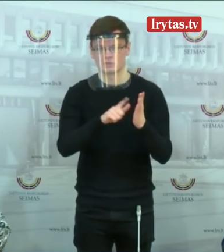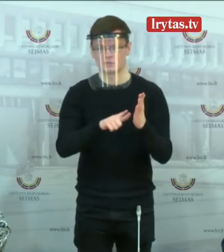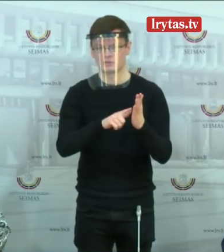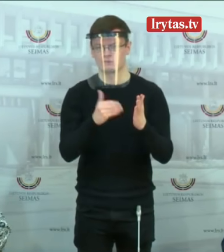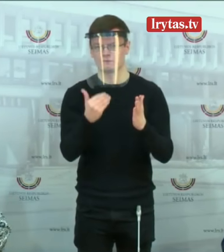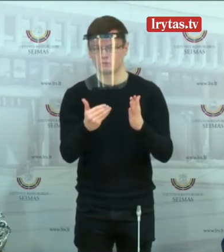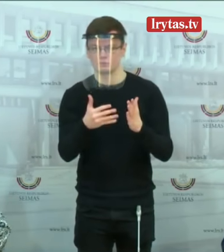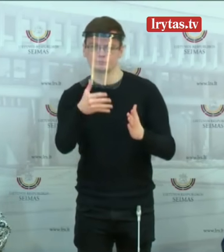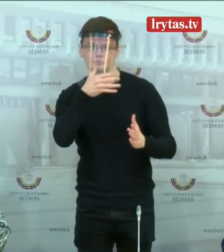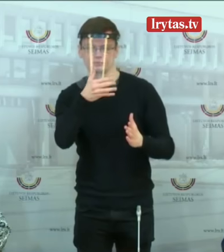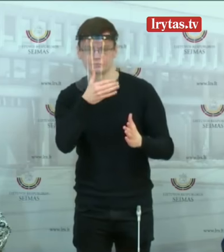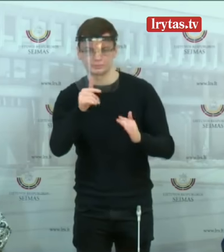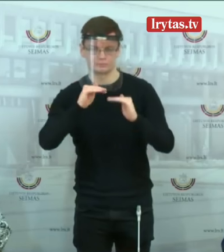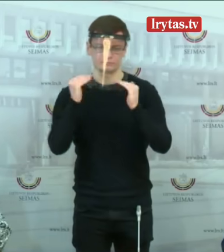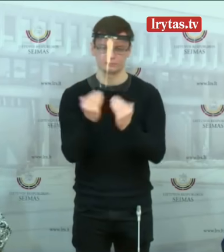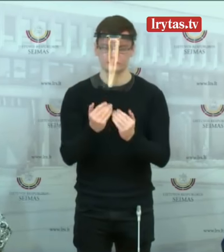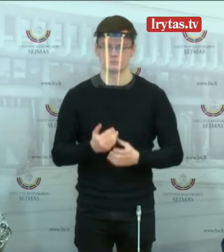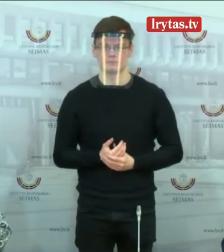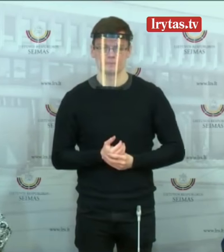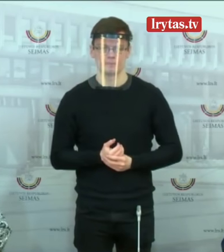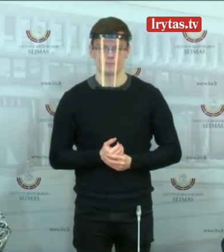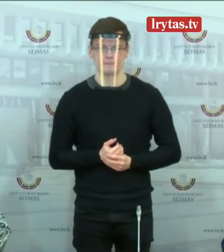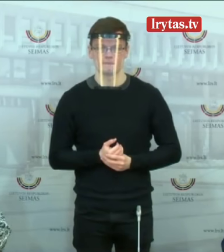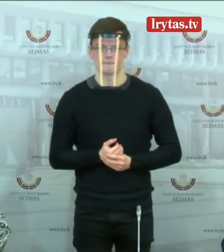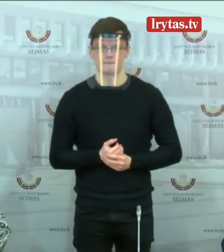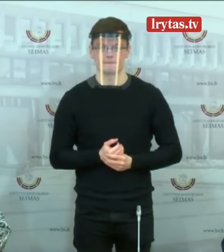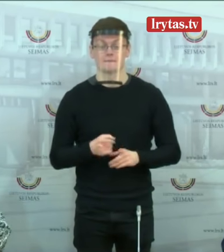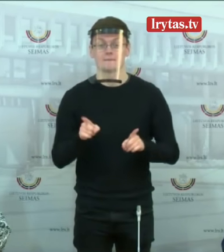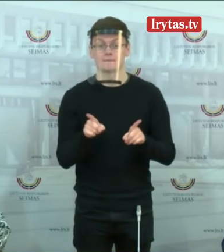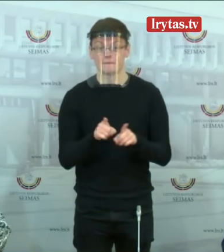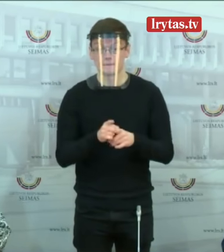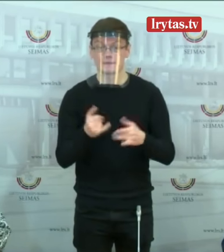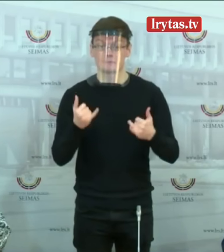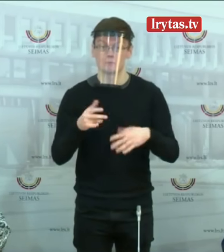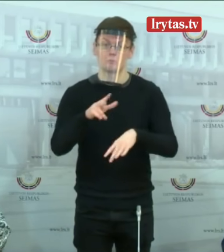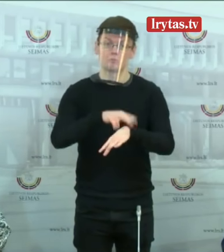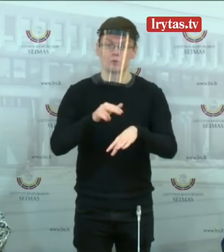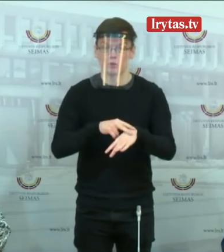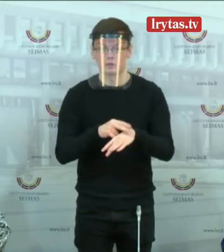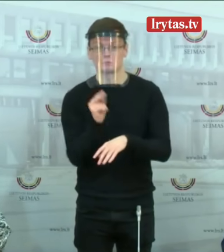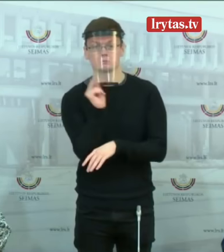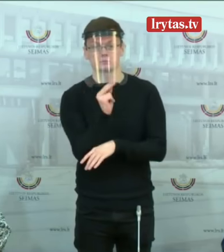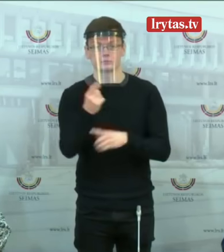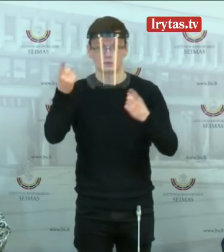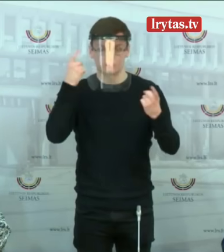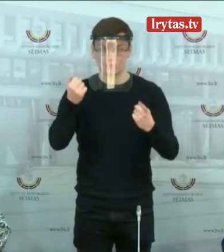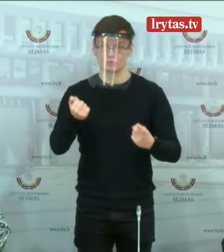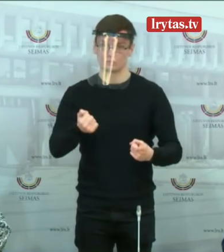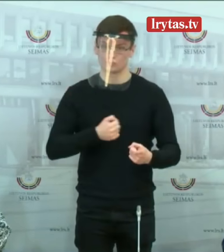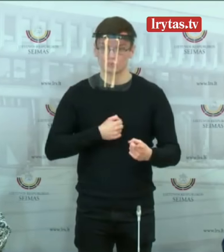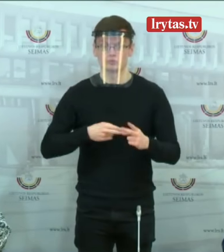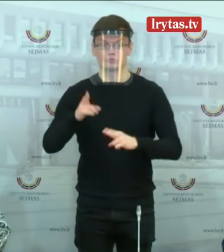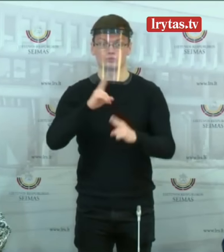pažeidimų. Dabar ir iš tiesų taip pat ir policijai ir perduodama informacija, jeigu tikrai turime didelių